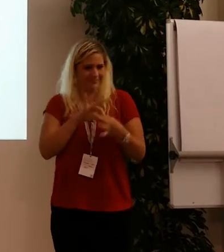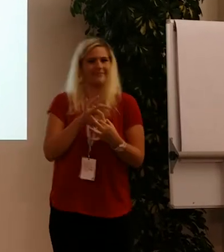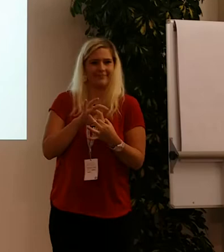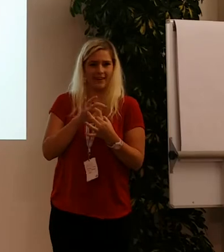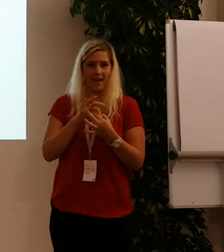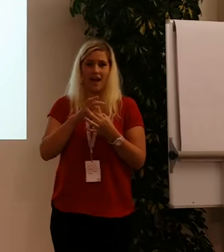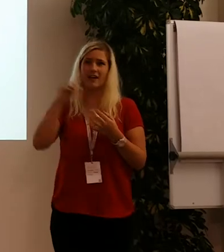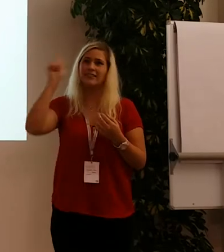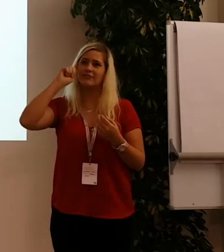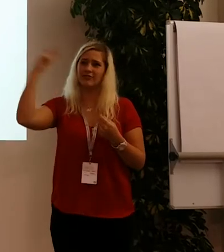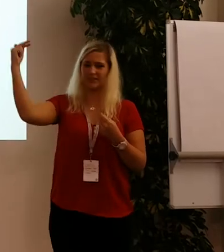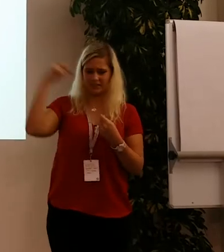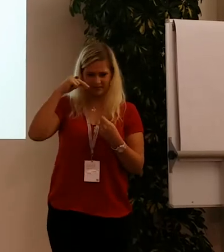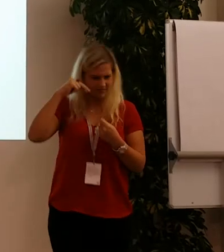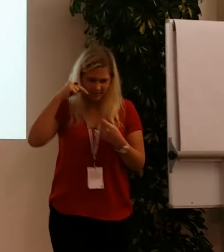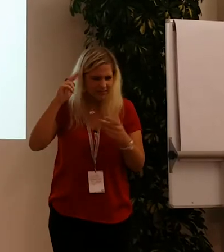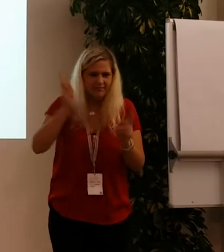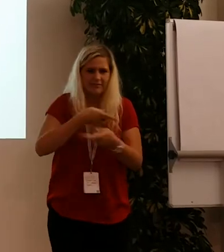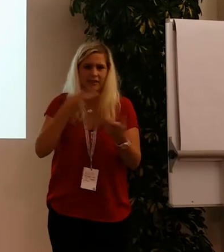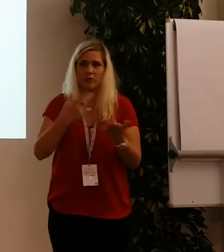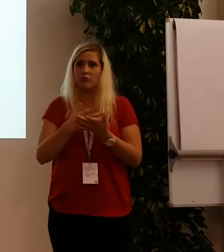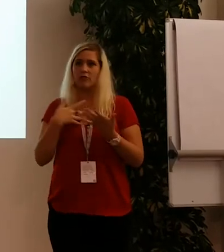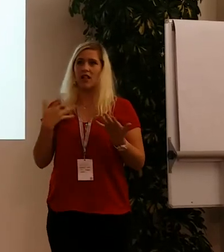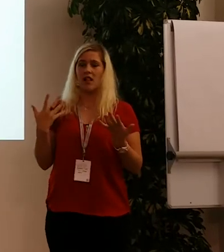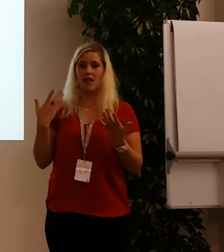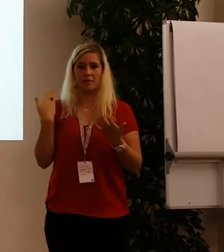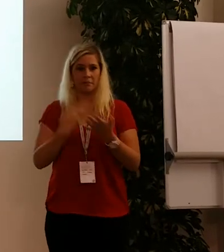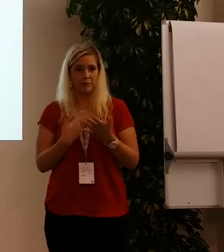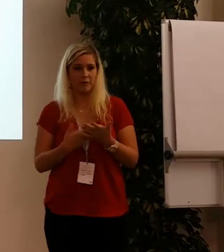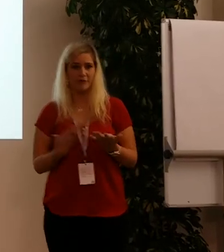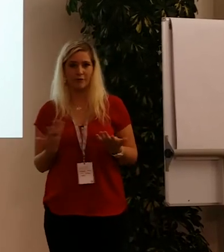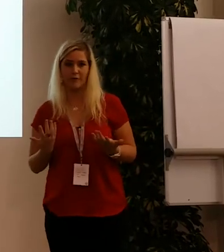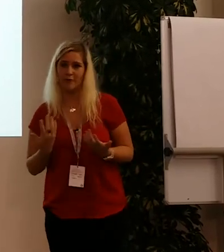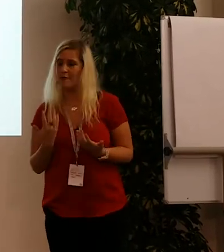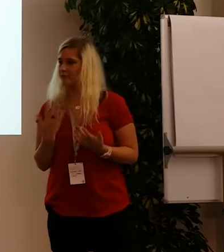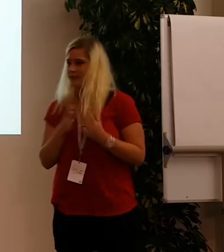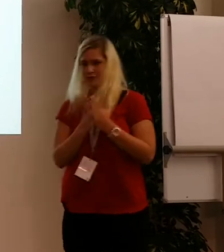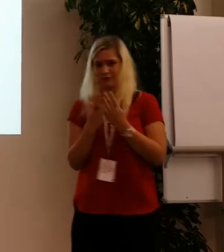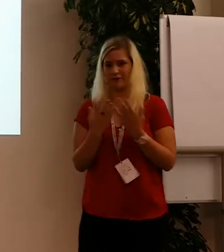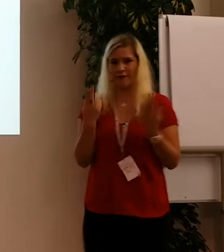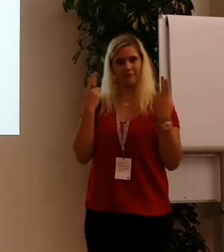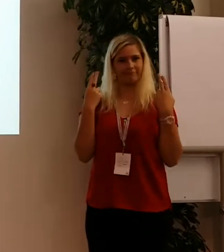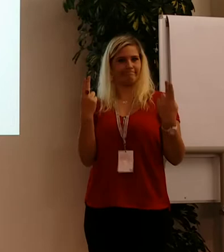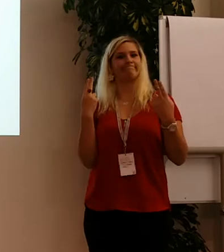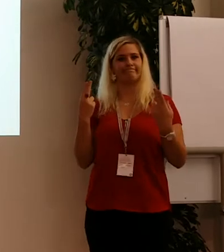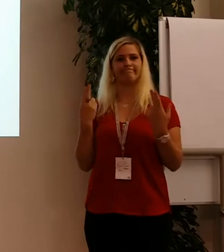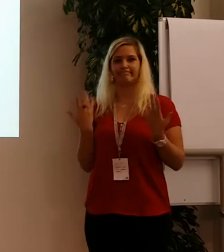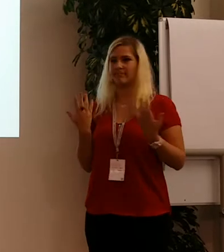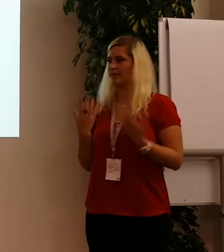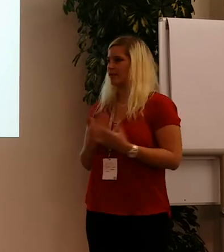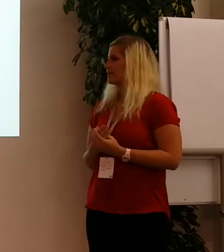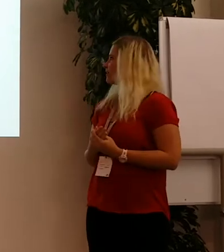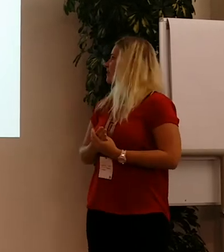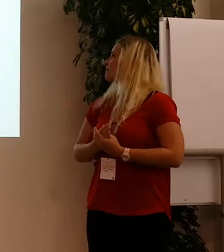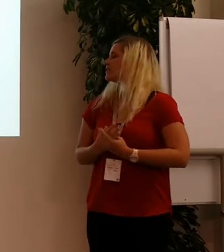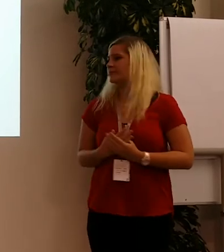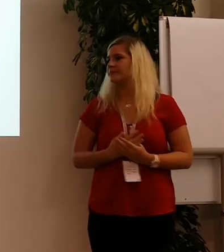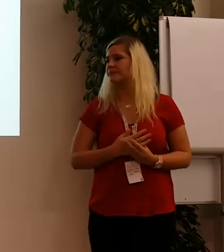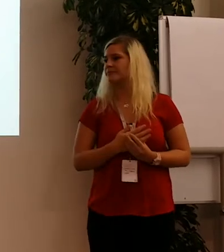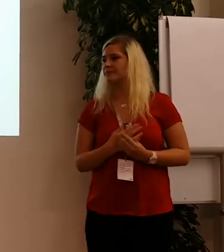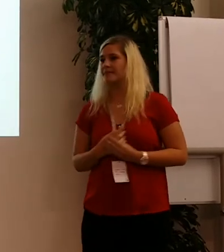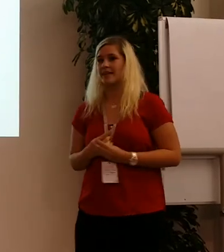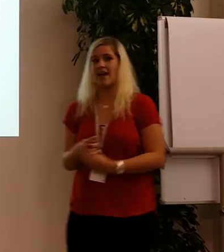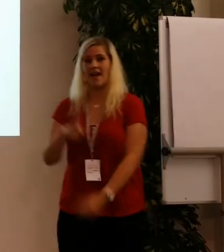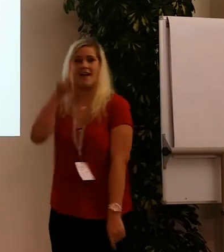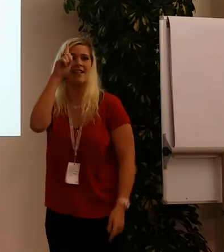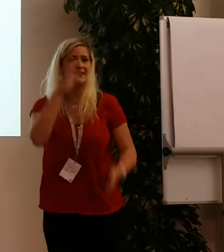je český znakový jazyk a v tom je ta gramatika opravdu jiná a s češtinou nijak nesouvisí. Takže proto tohle, co je možnost, tak můžete vědět,